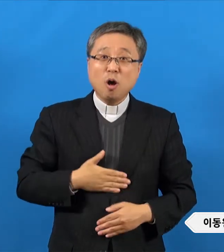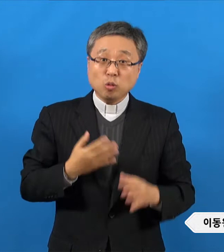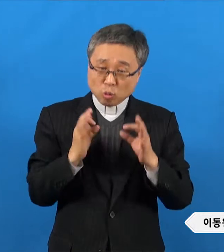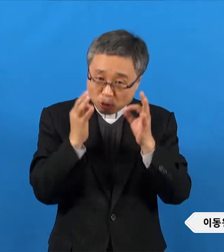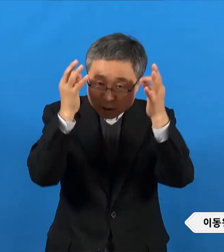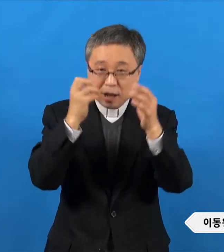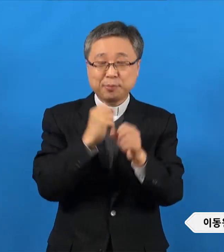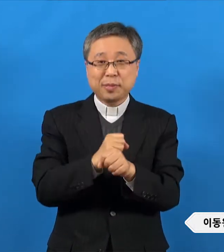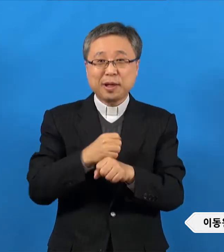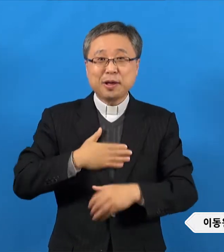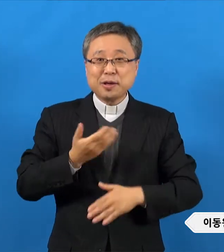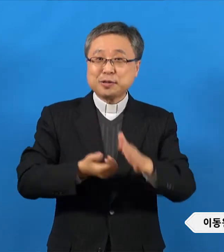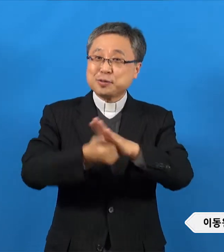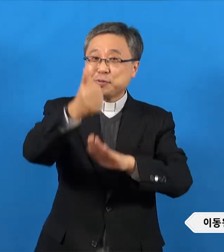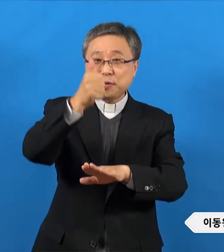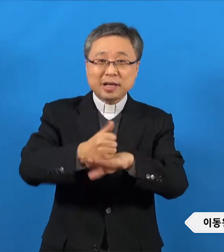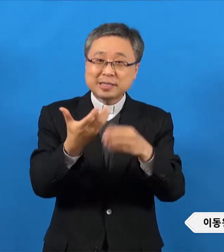해요. 성공한 사례가 없습니다.